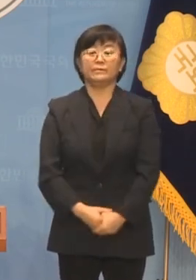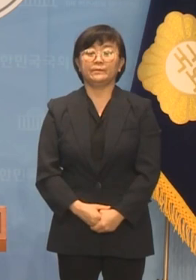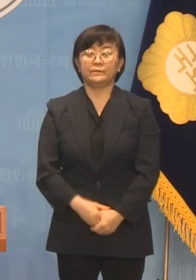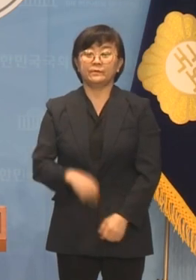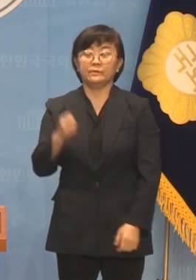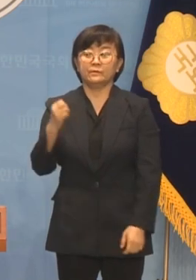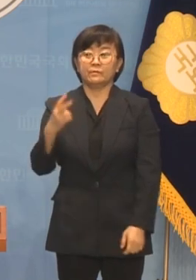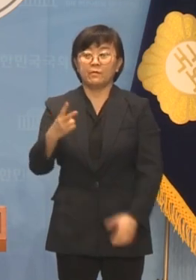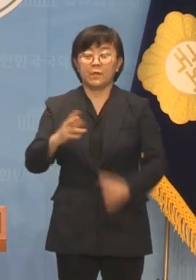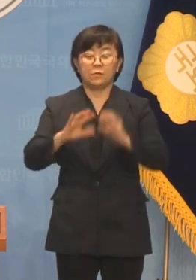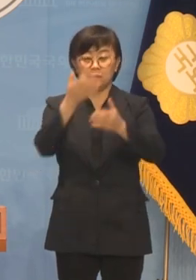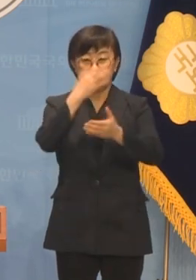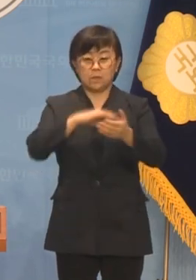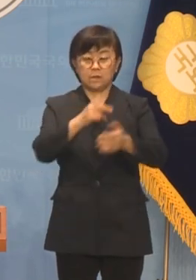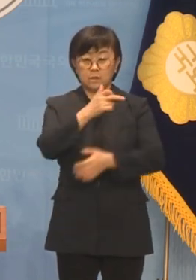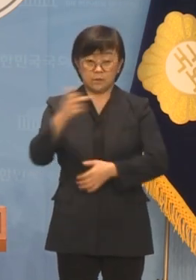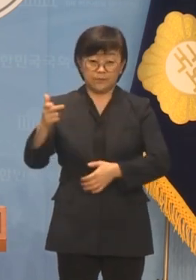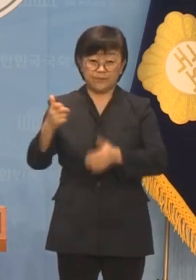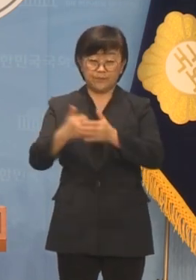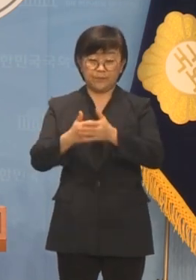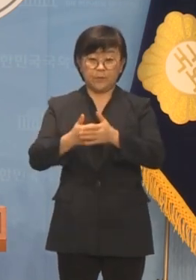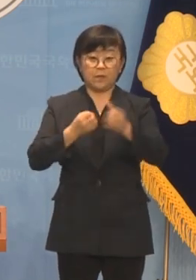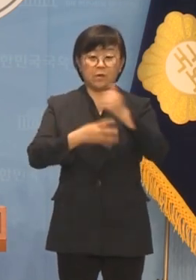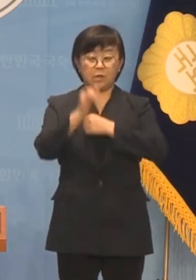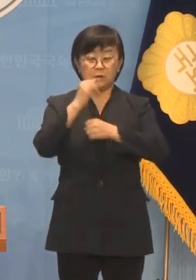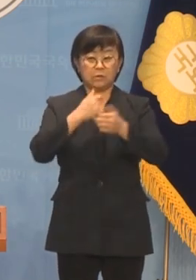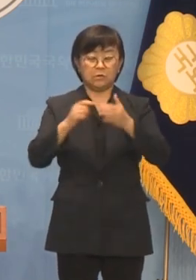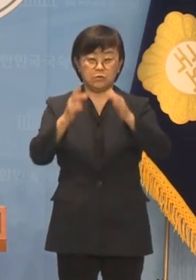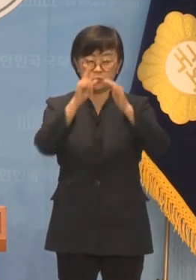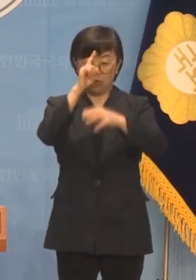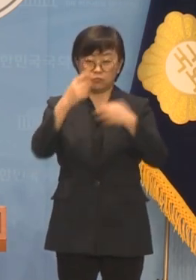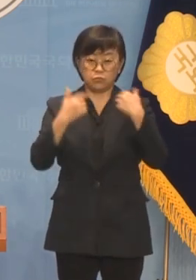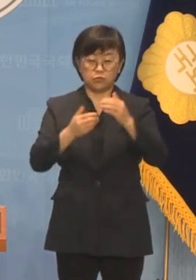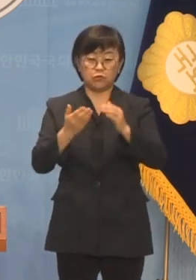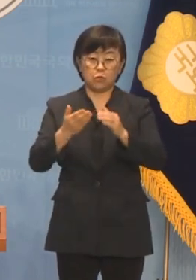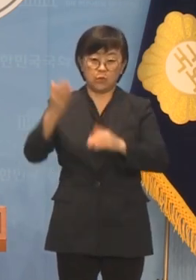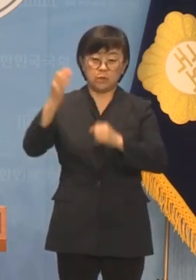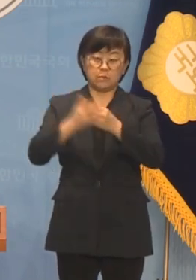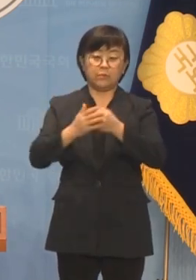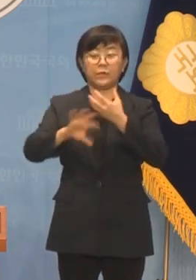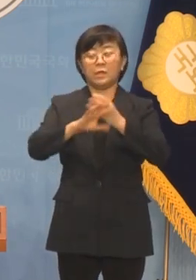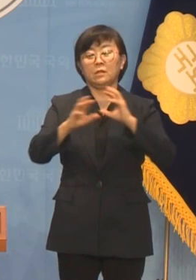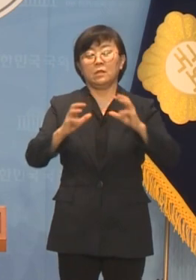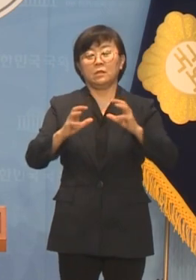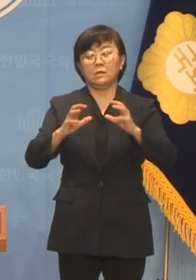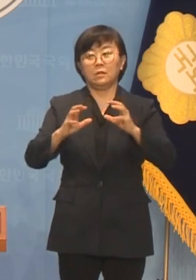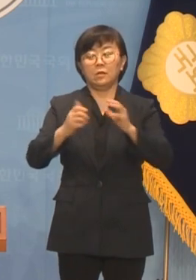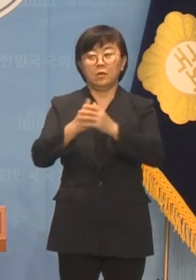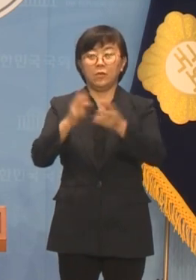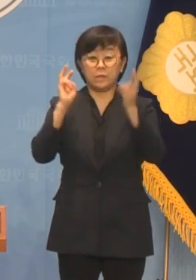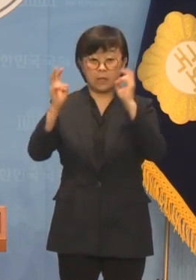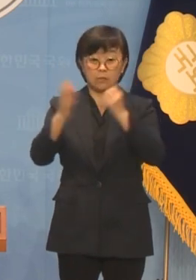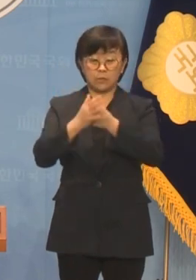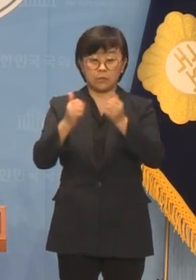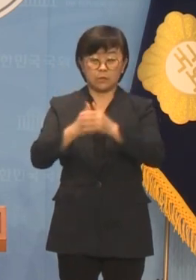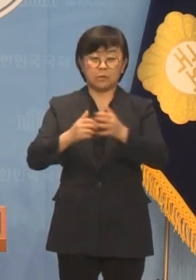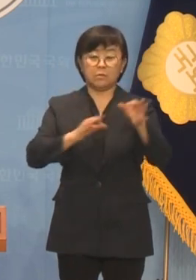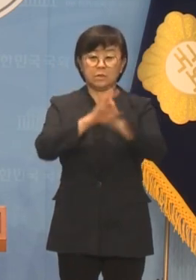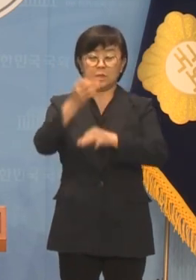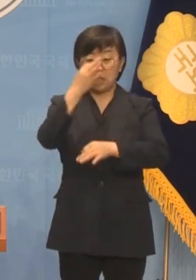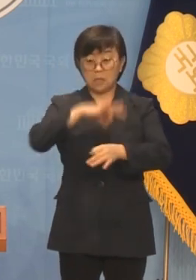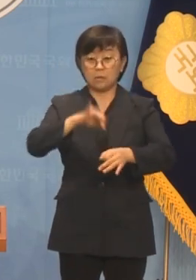더욱이 국익에 큰 영향을 미치는 정부 고위층이 초거대 외국 기업으로부터 경제적 이익을